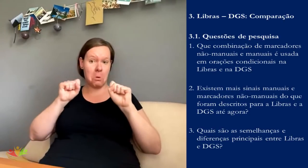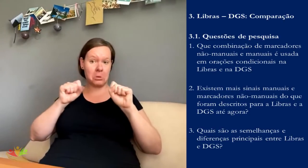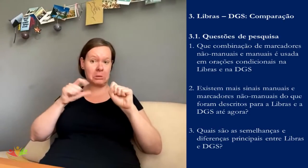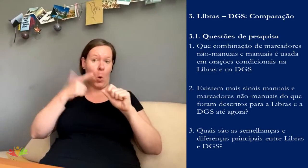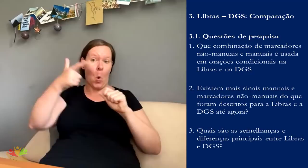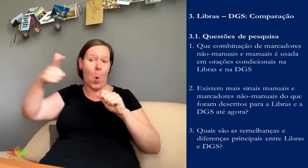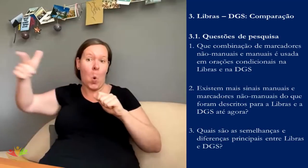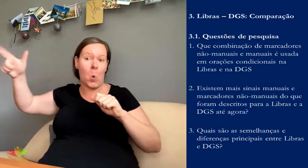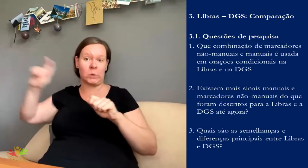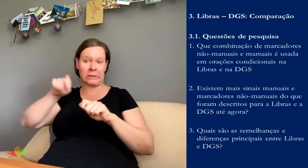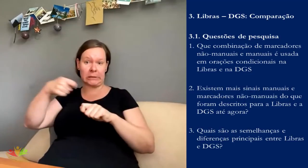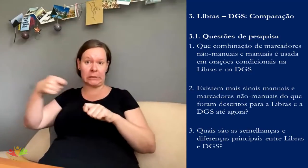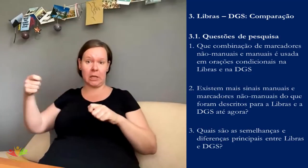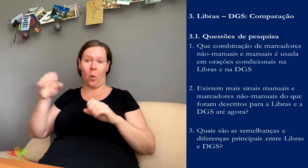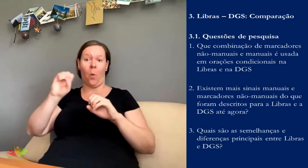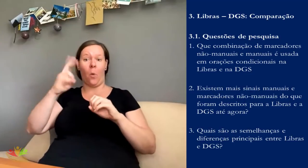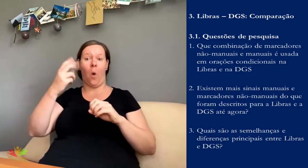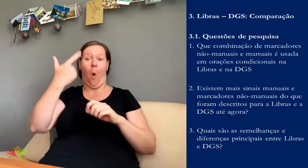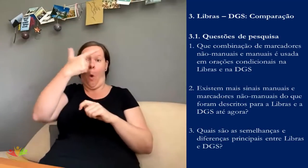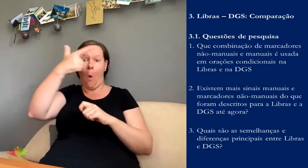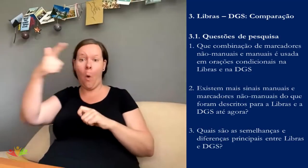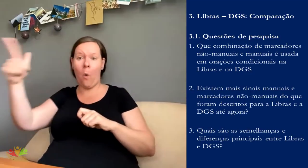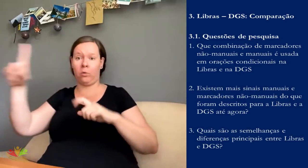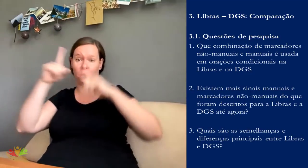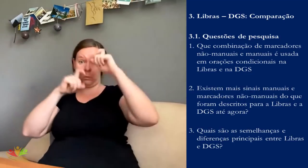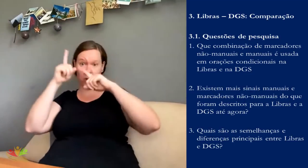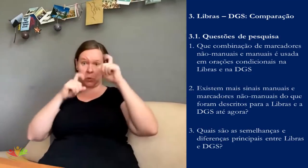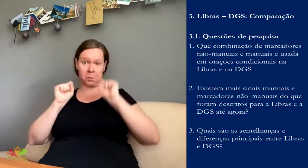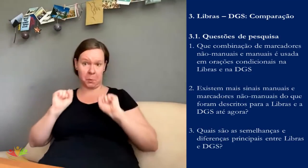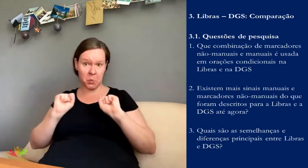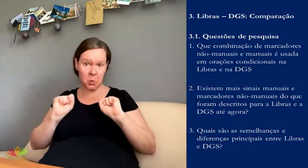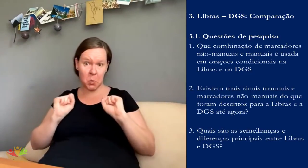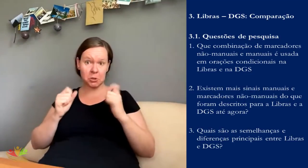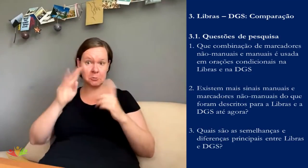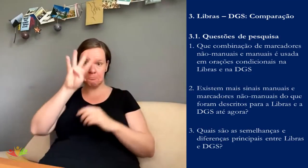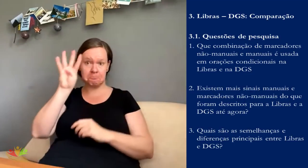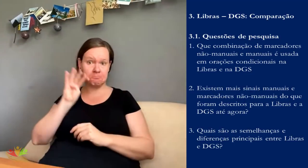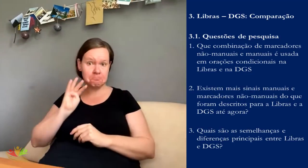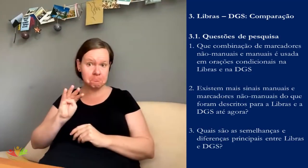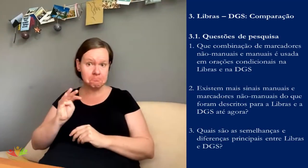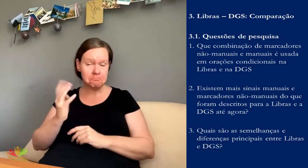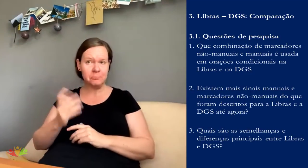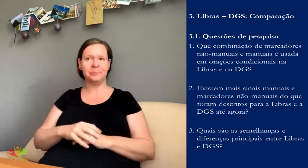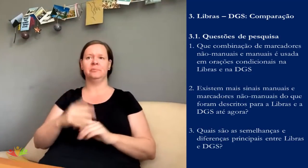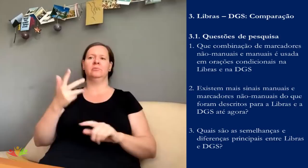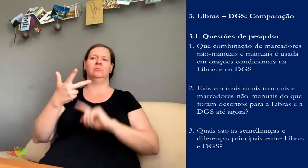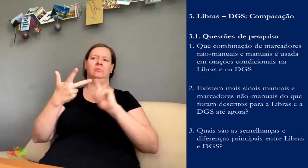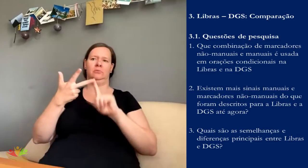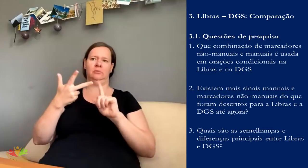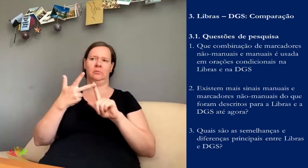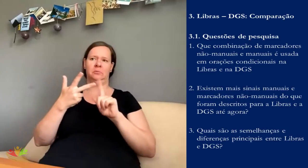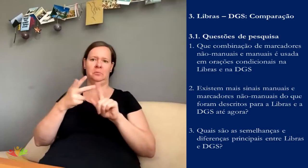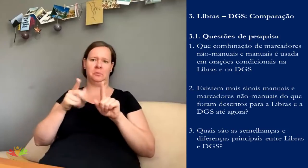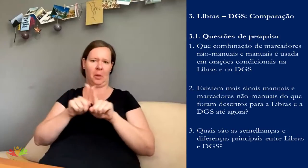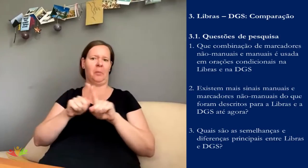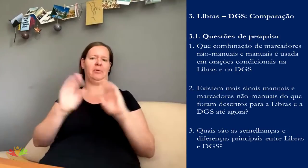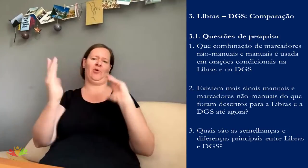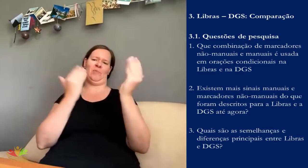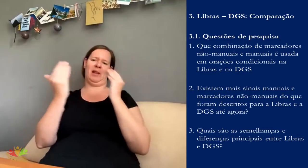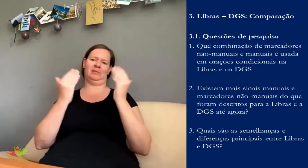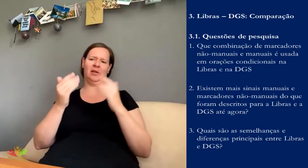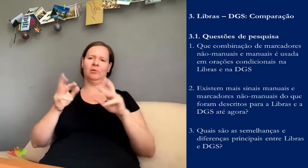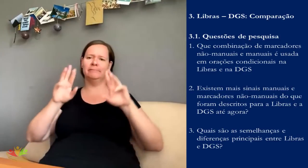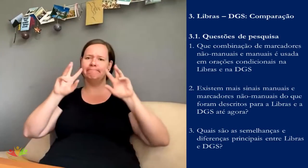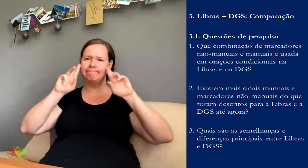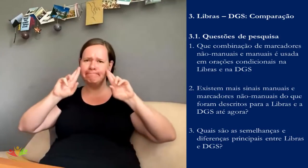Nos discursos ou nas produções naturais, a gente encontra outras marcas não manuais, além dessas que